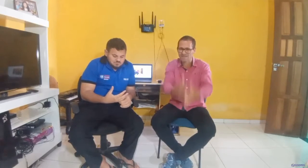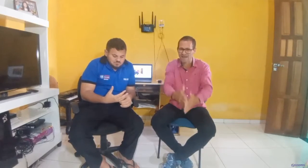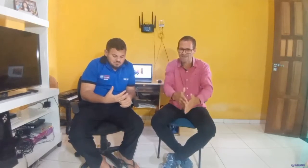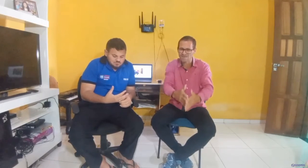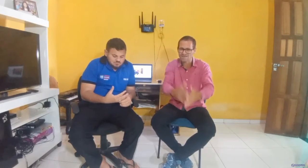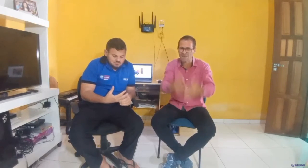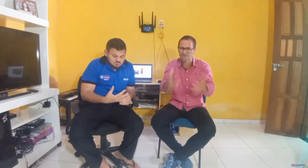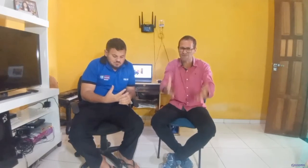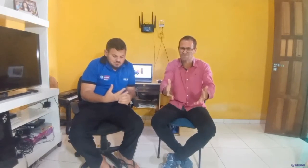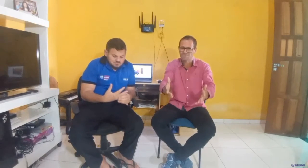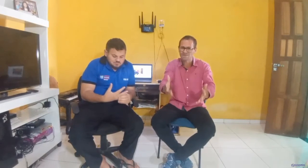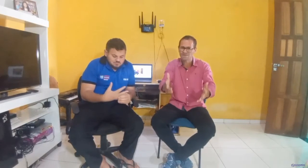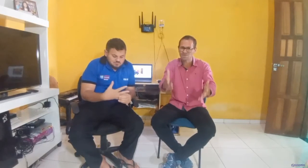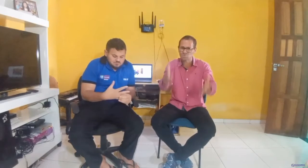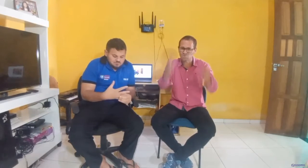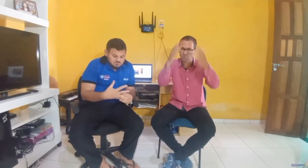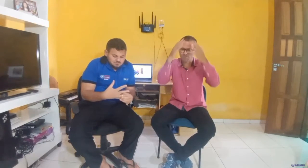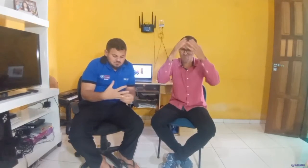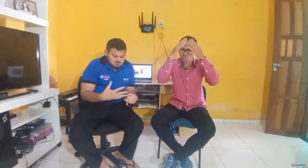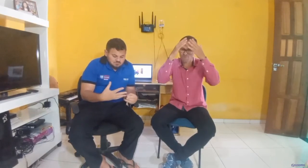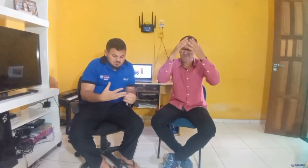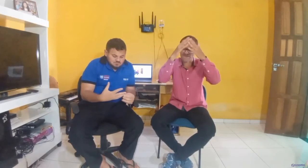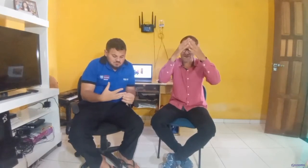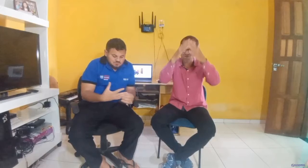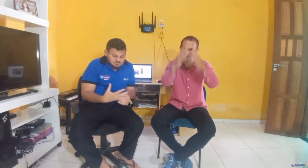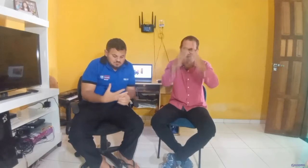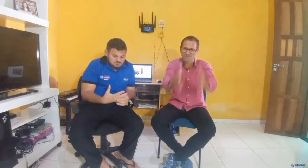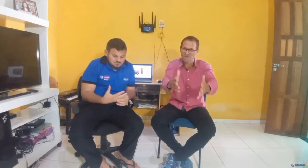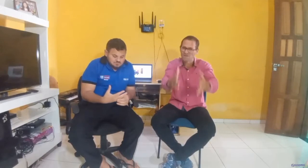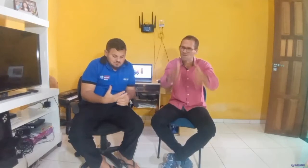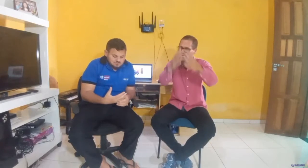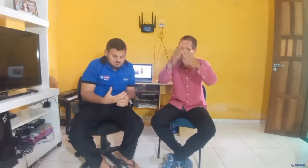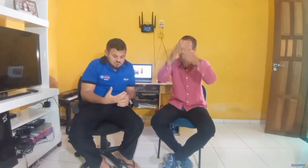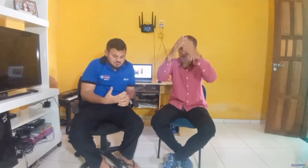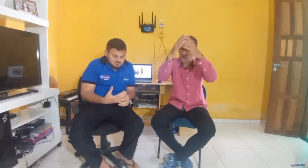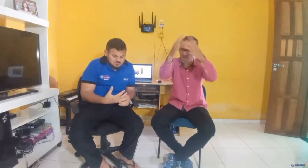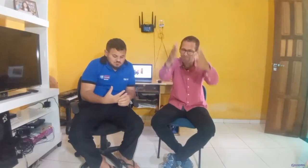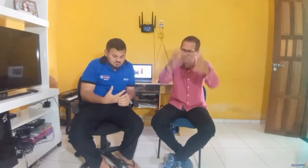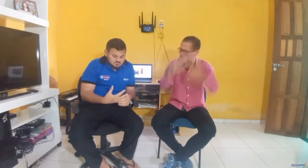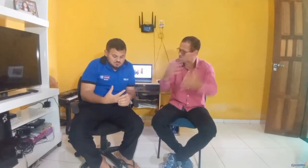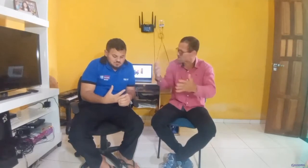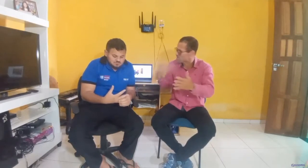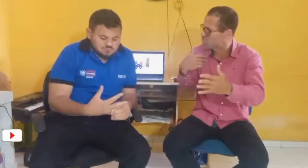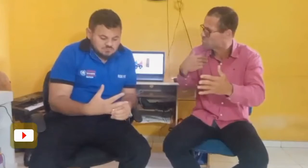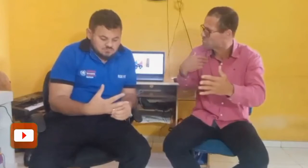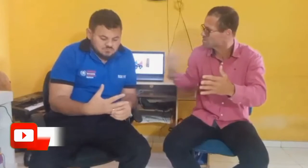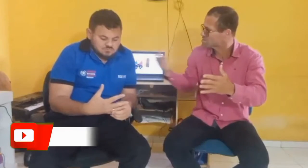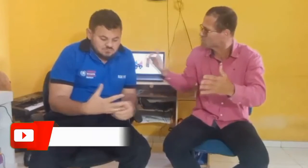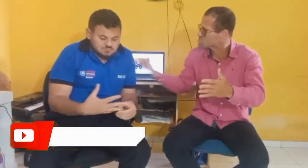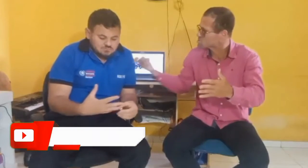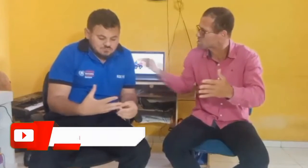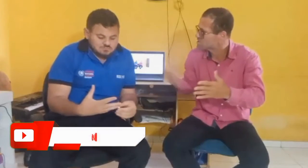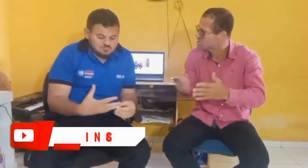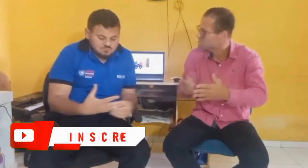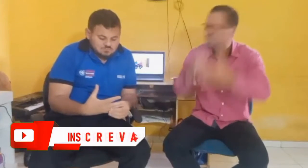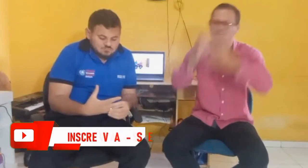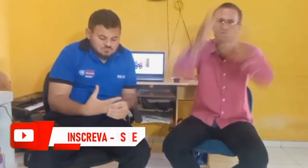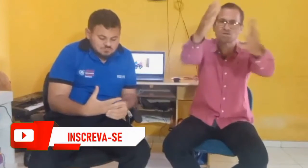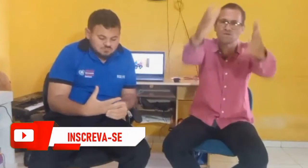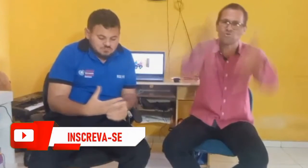atadas, sabendo que os o povo está perdendo a sua vida. Quando for o dia da manhã, pode ser eu, pode ser você, pode ser outros